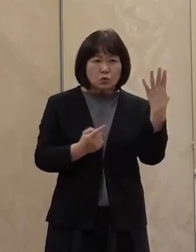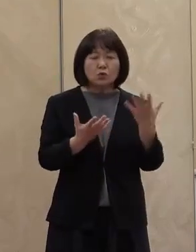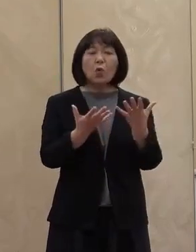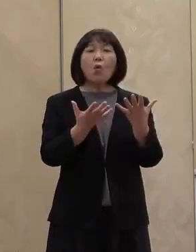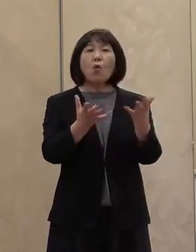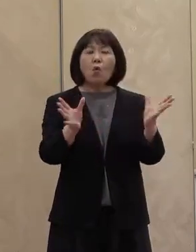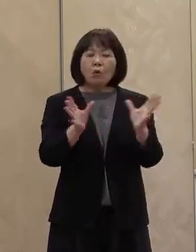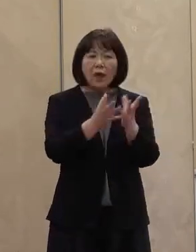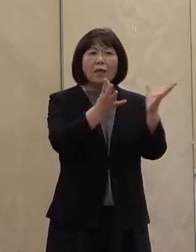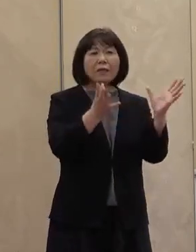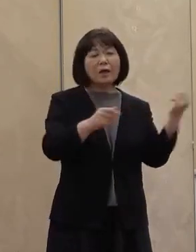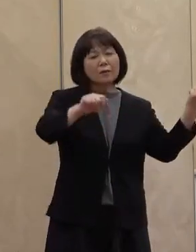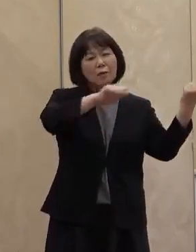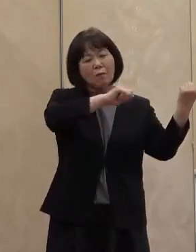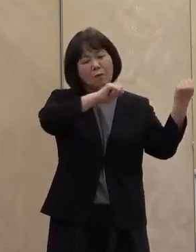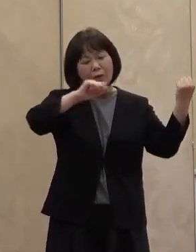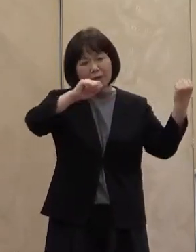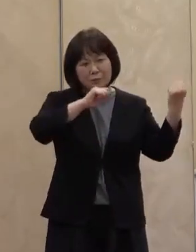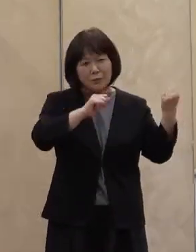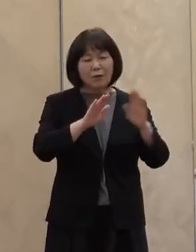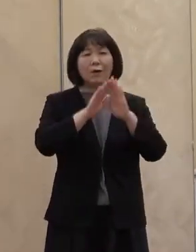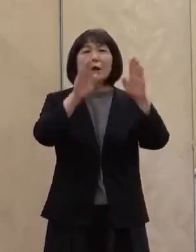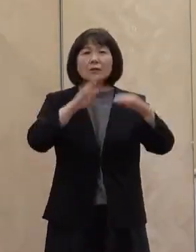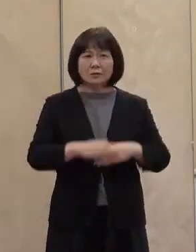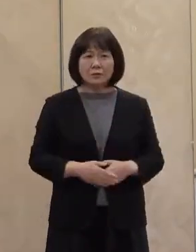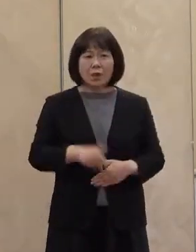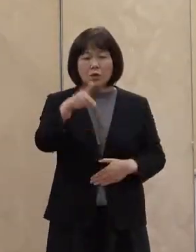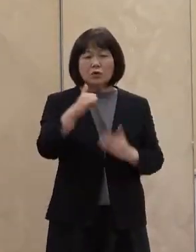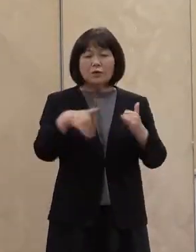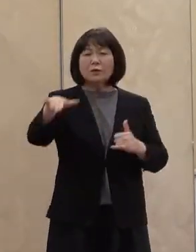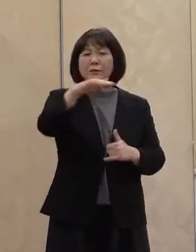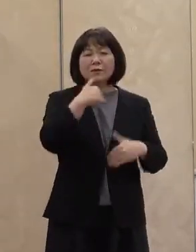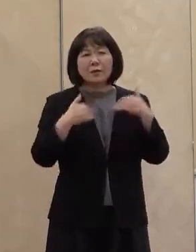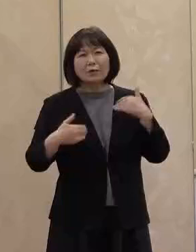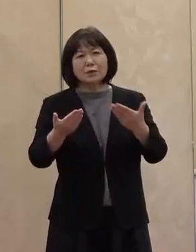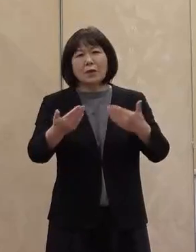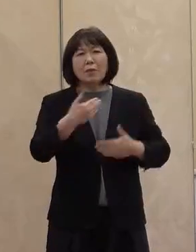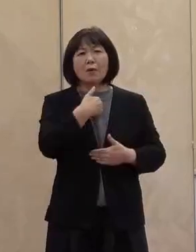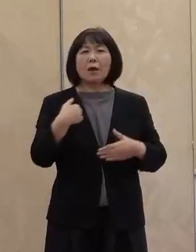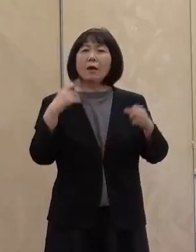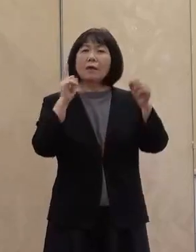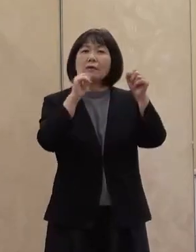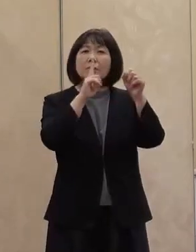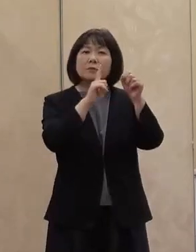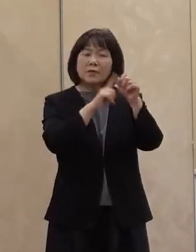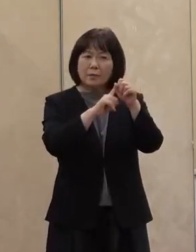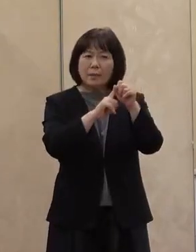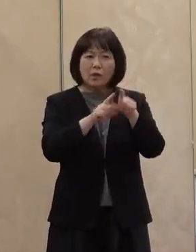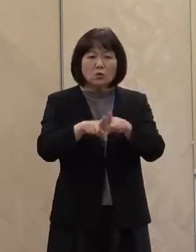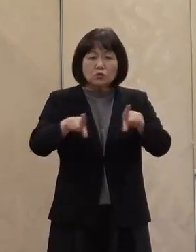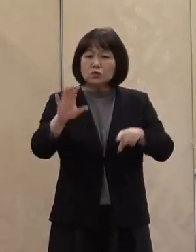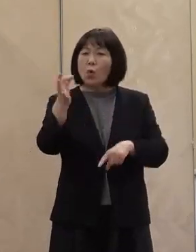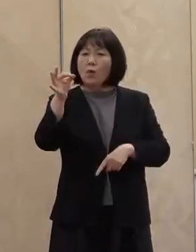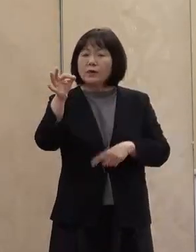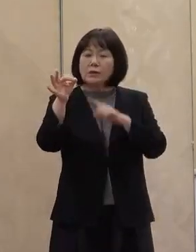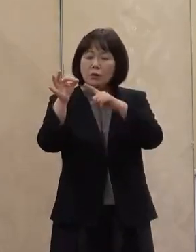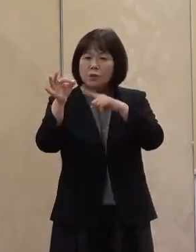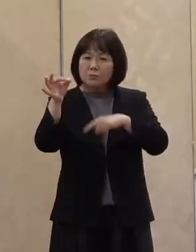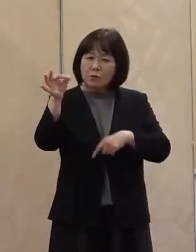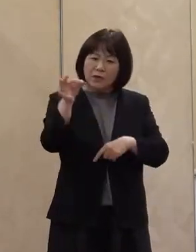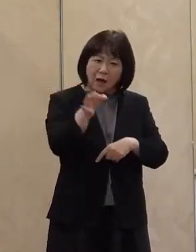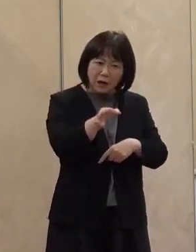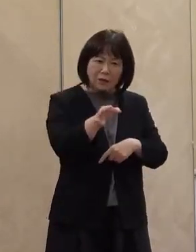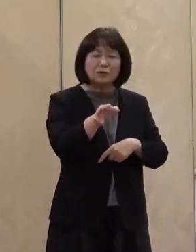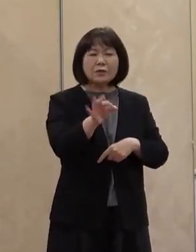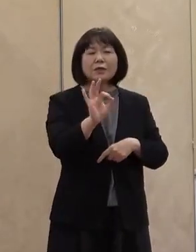コンサート2020を開催します。多くの府民の皆さんにですね、楽しんでいただけるように、あの通常の料金も安、通常料金より